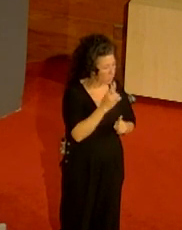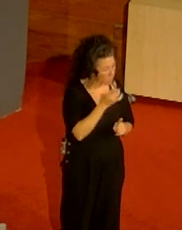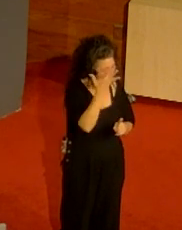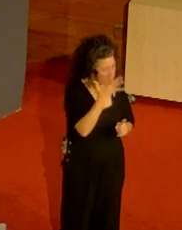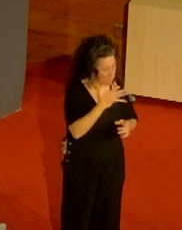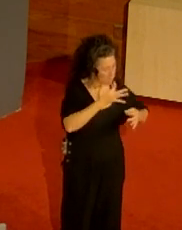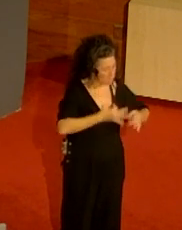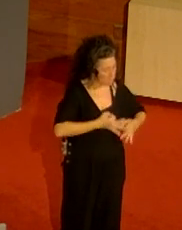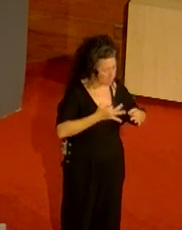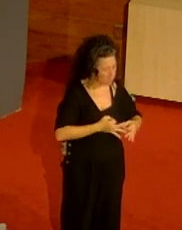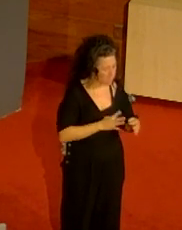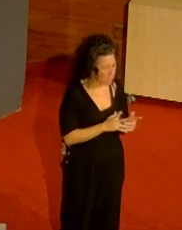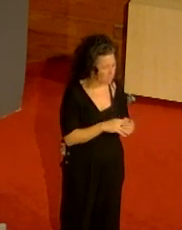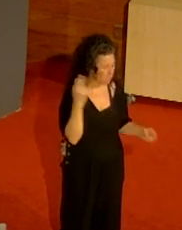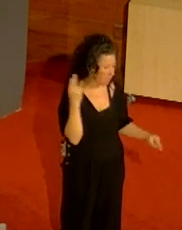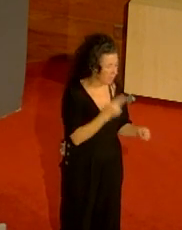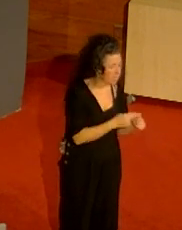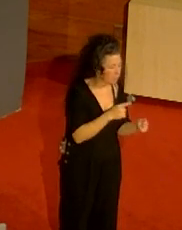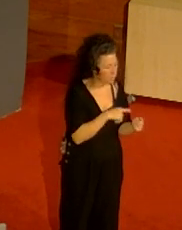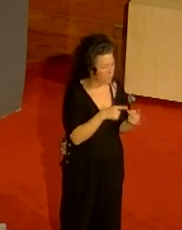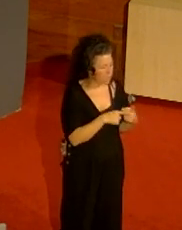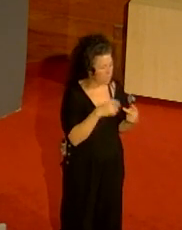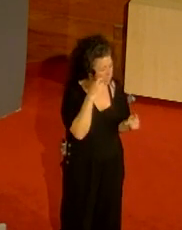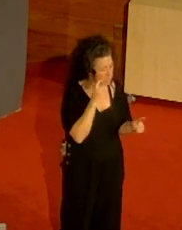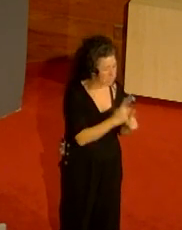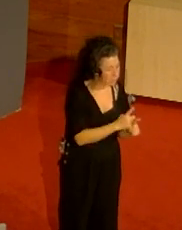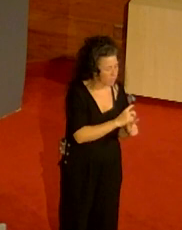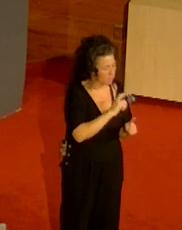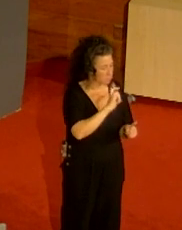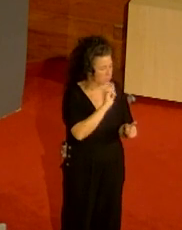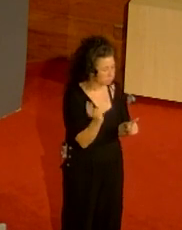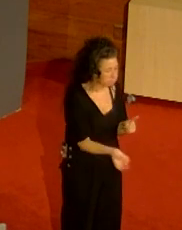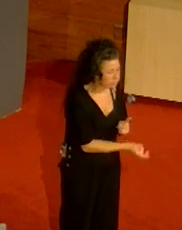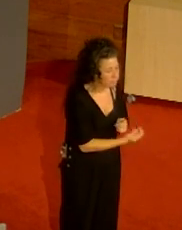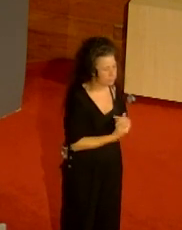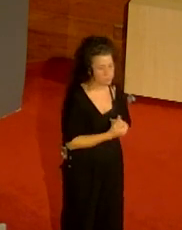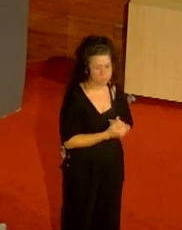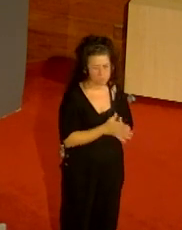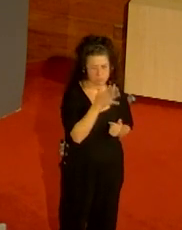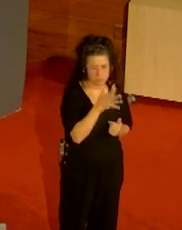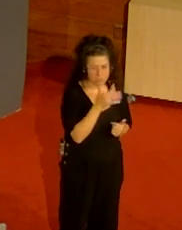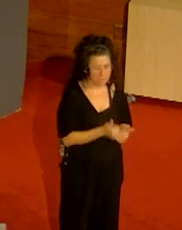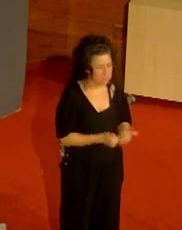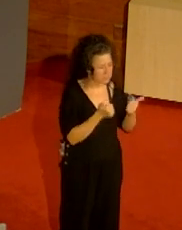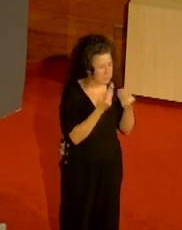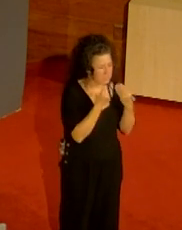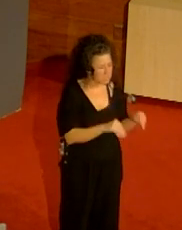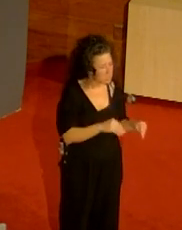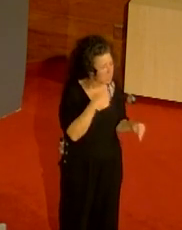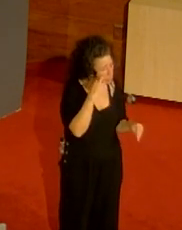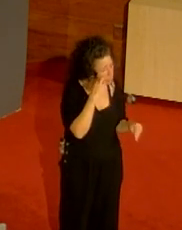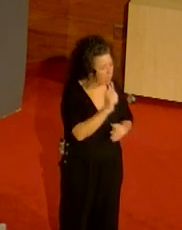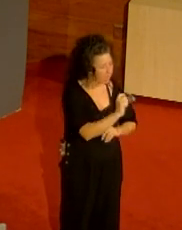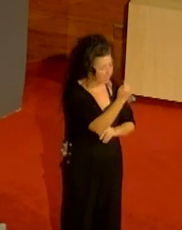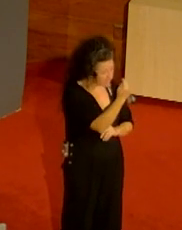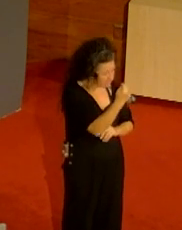con los chavales, radicalización, xenofobia, racismo, etcétera, ¿no? ¿Por qué no tenemos más historias humanas de éxito en la que vemos